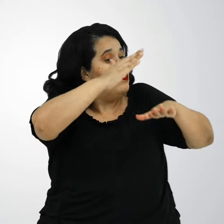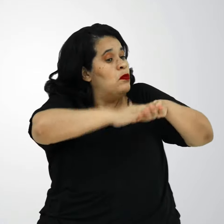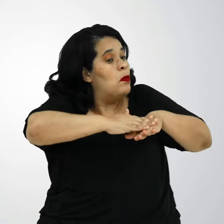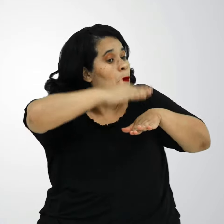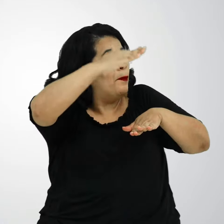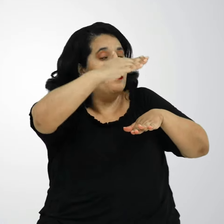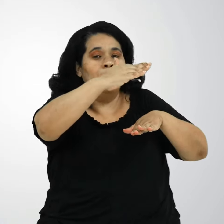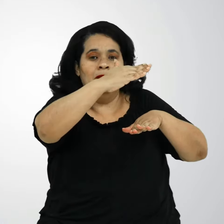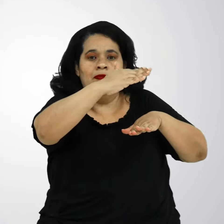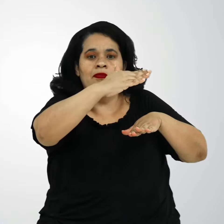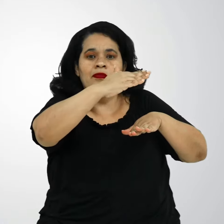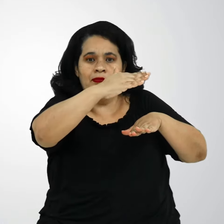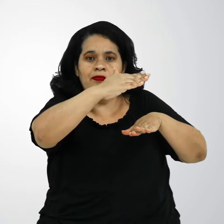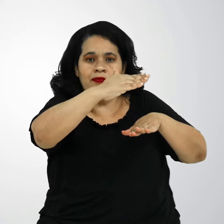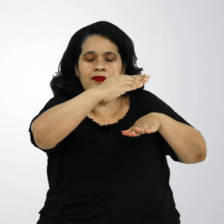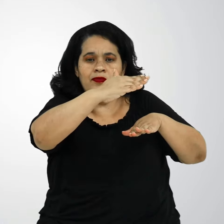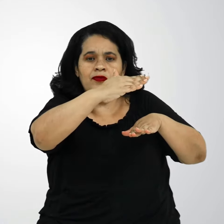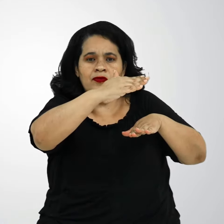né? Então faz um